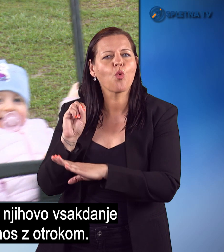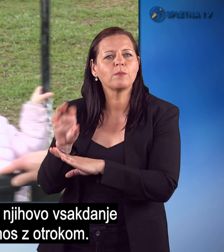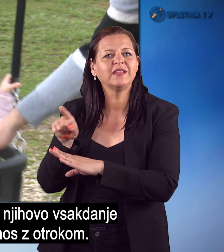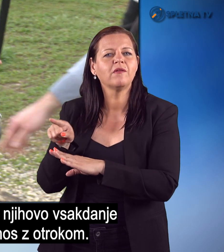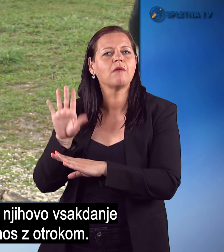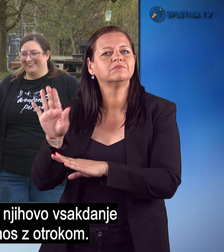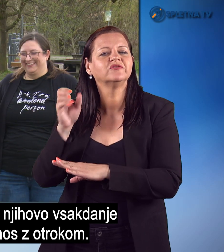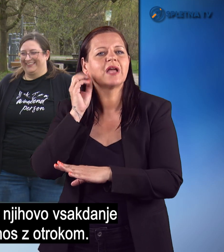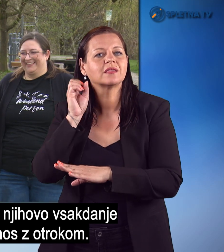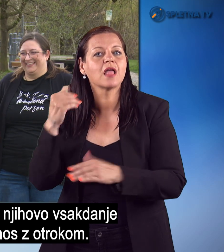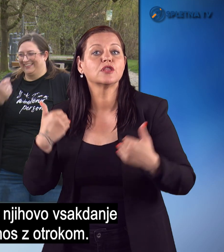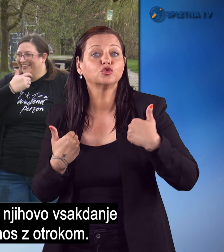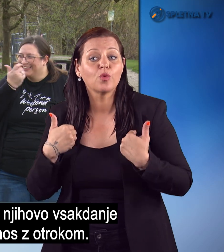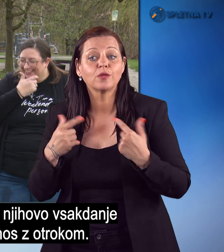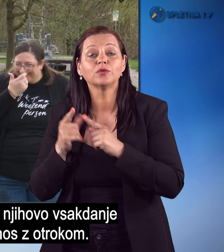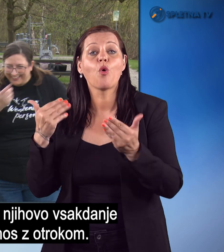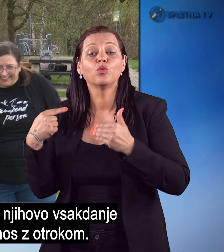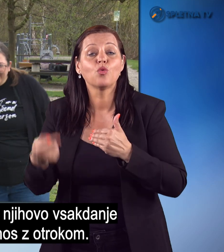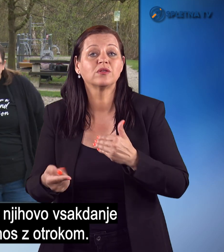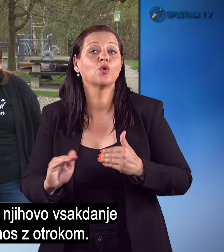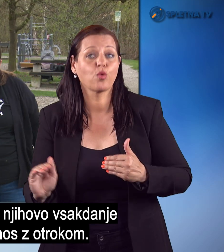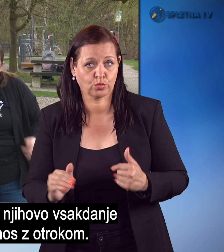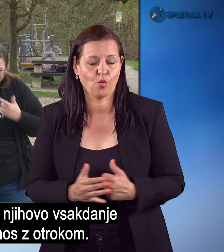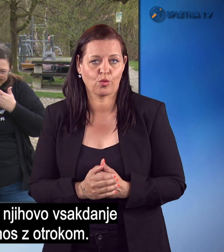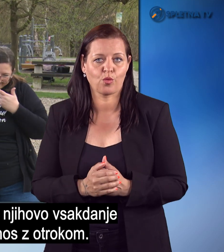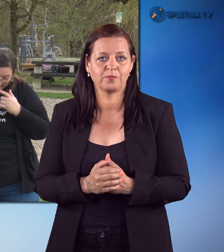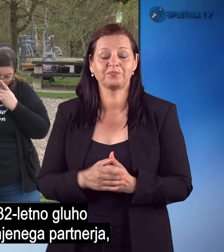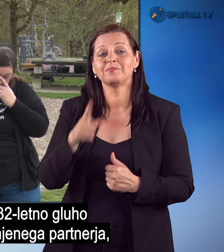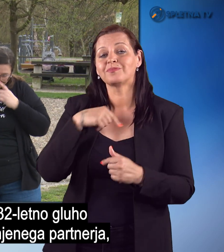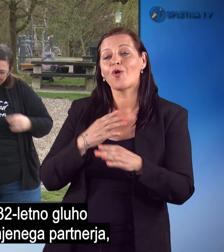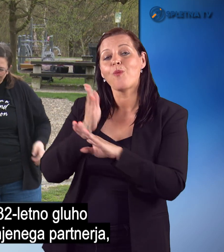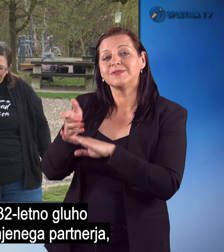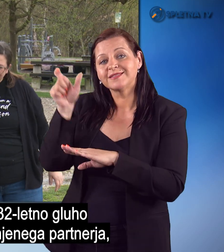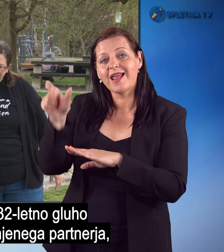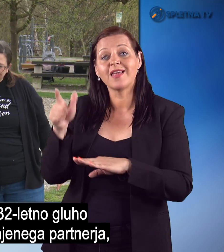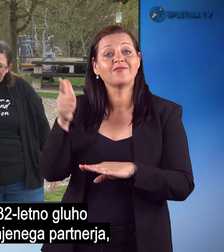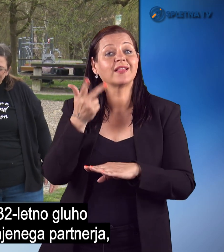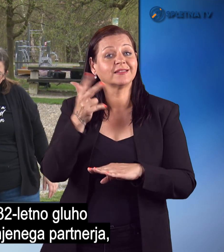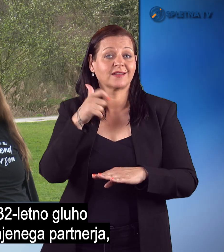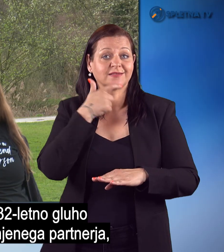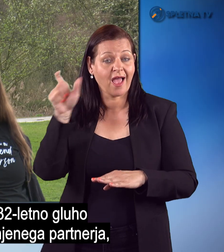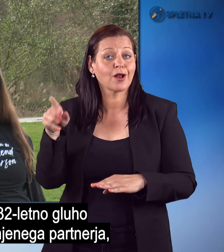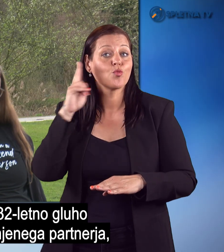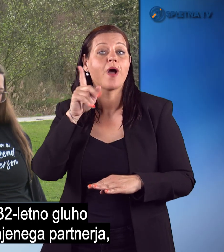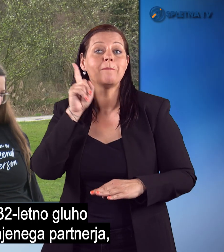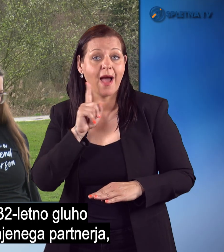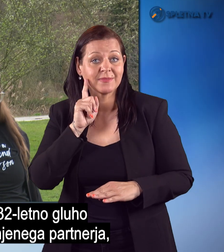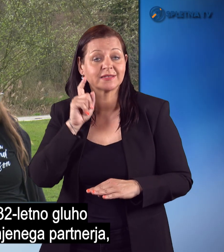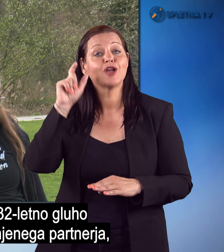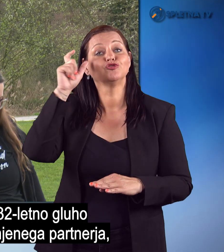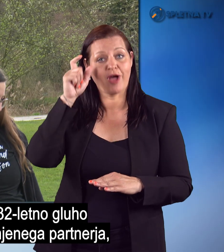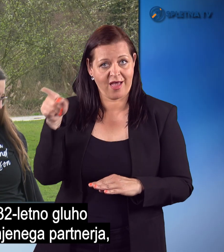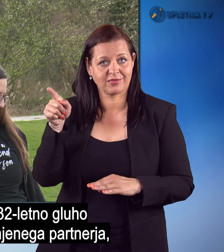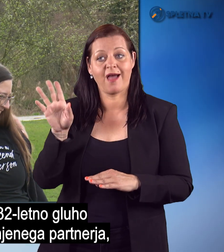na njihovo vsakdanje življenje in odnos z otrokom. Obiskali smo 32-letno gluho